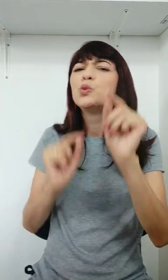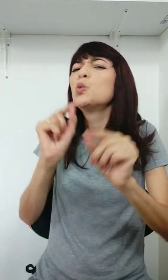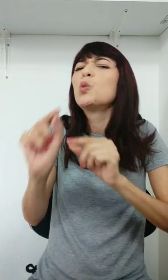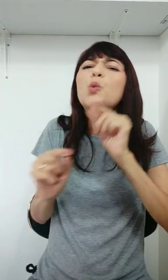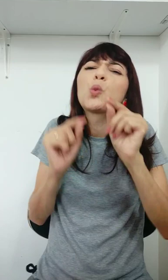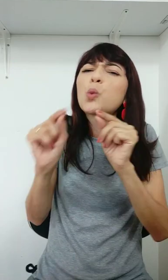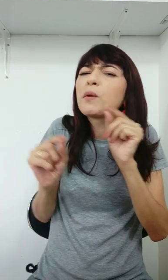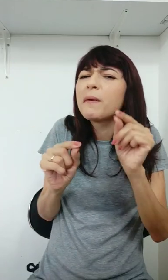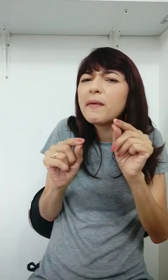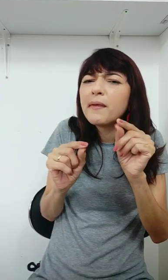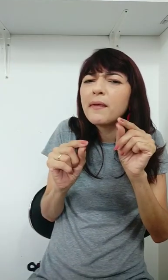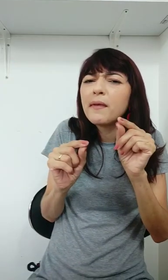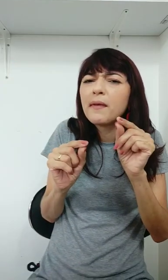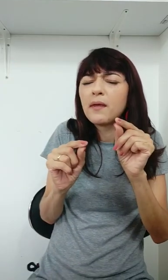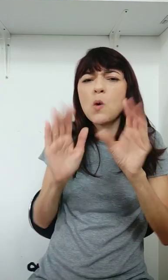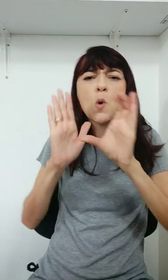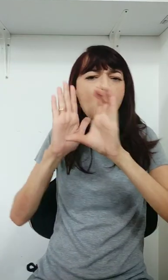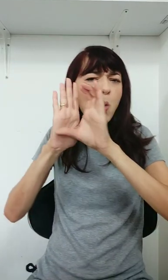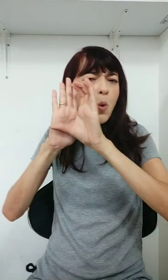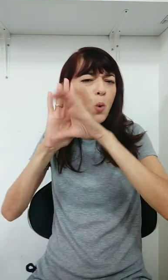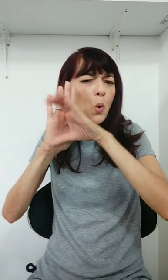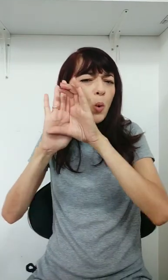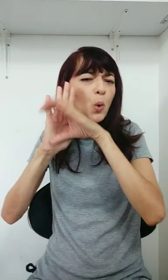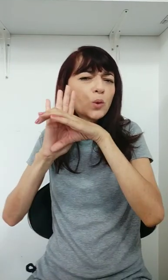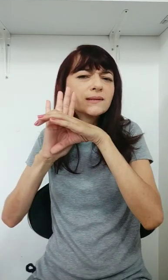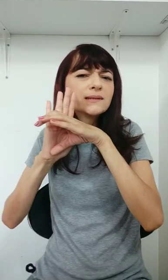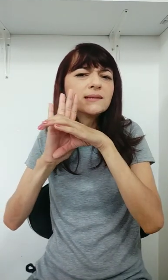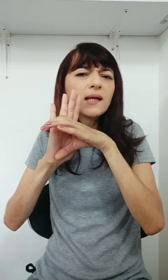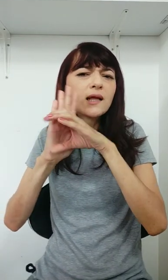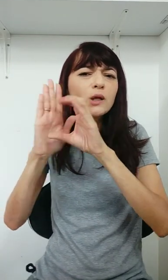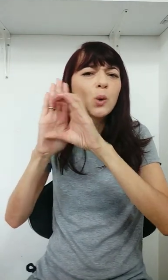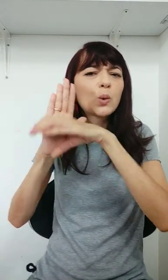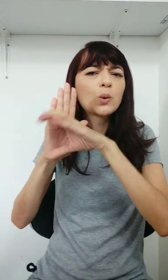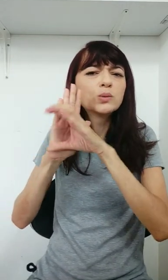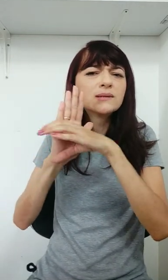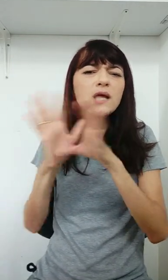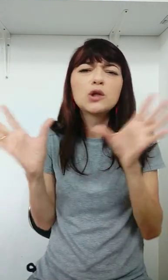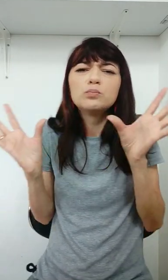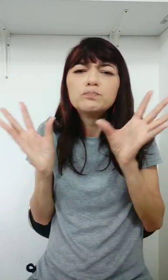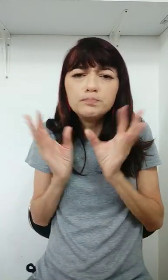O que é essa identidade que eu falo com vocês? Qual que é o conceito ali